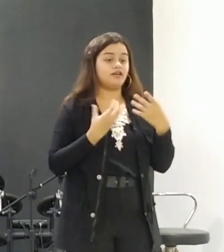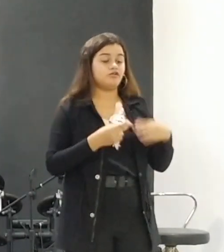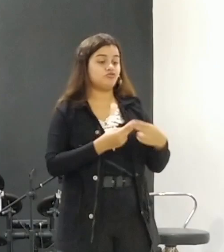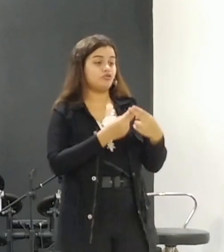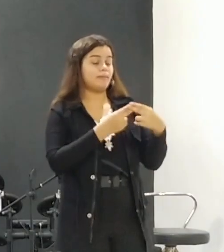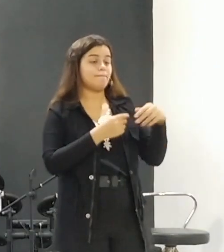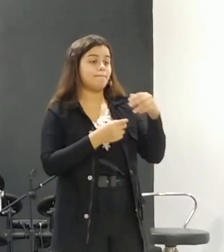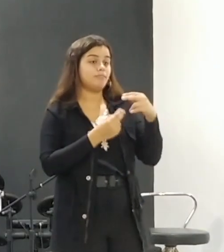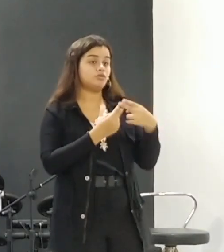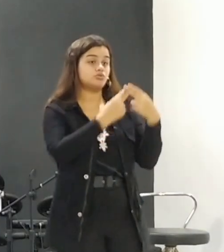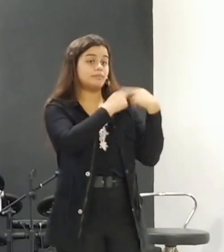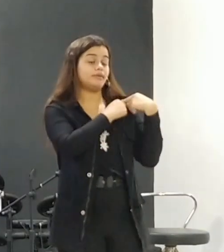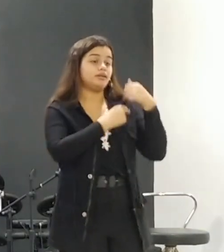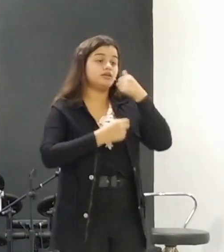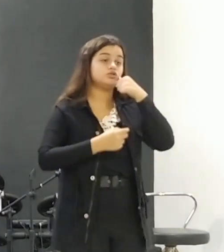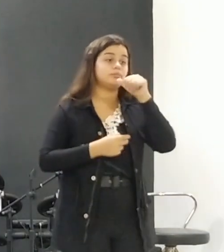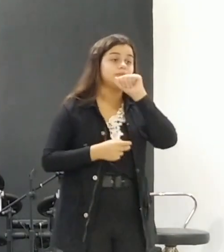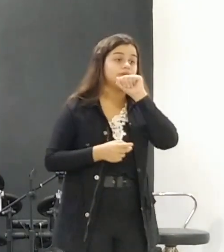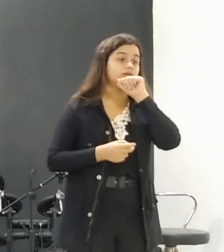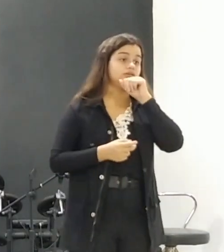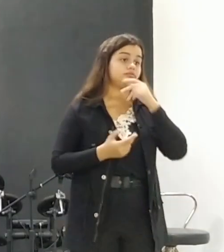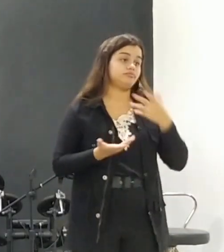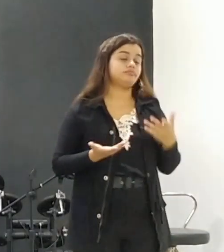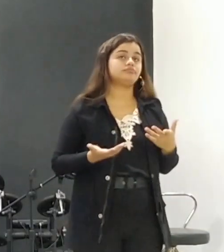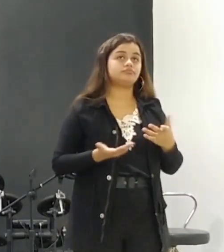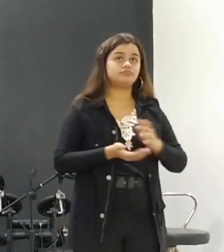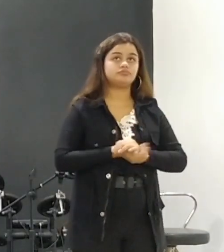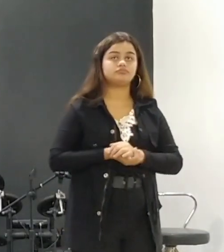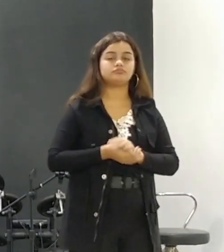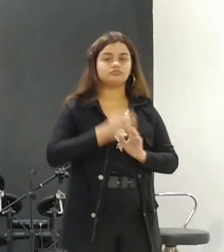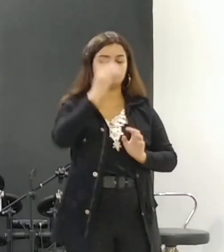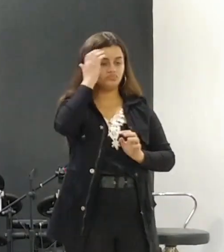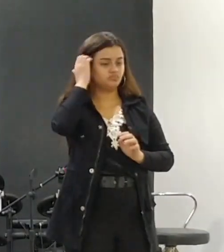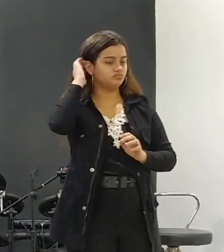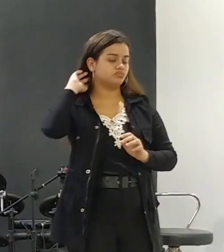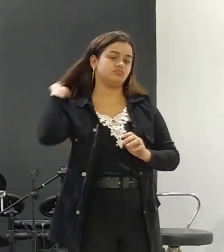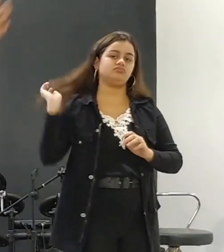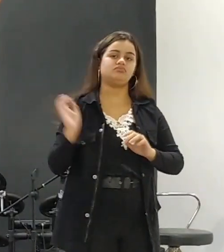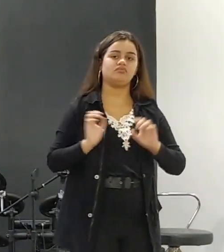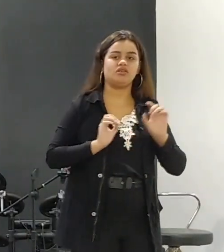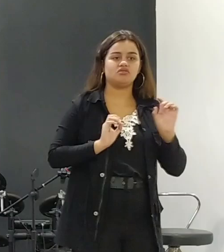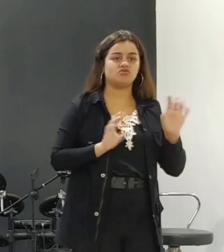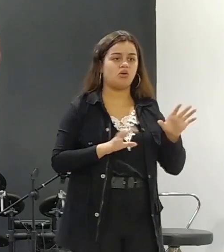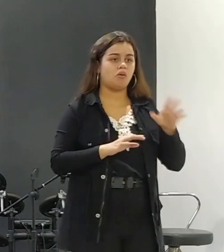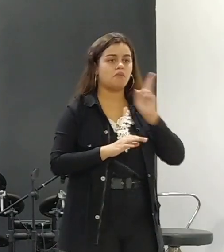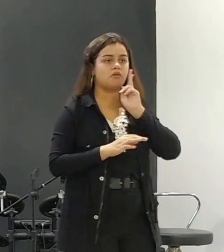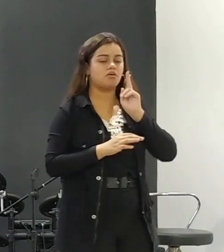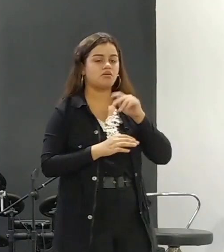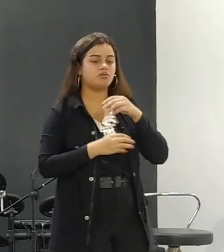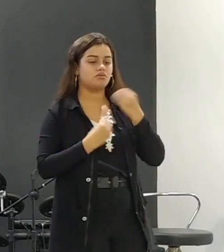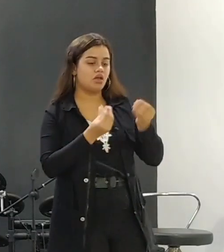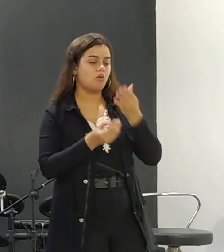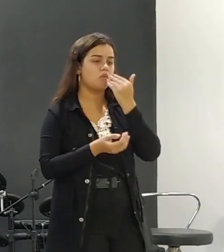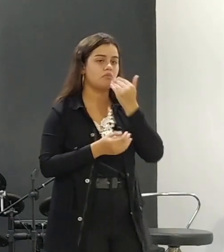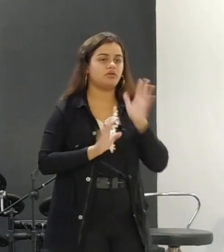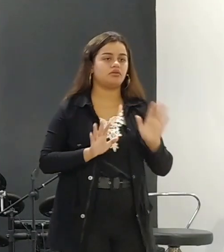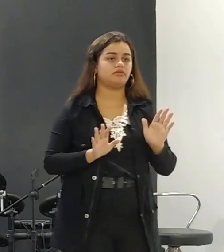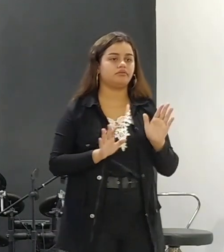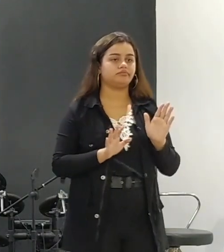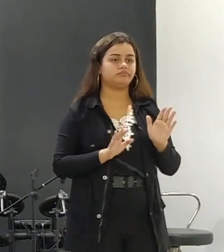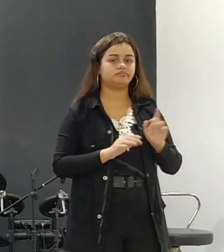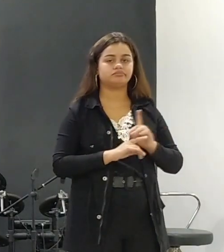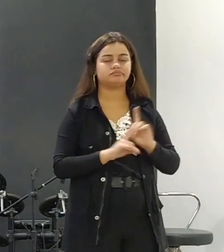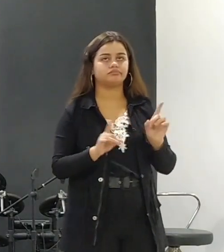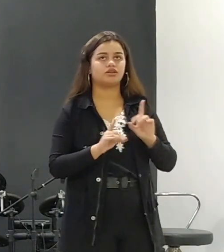dentro de casa. A mãe vem falar com ele e fala: não, cuida você, eu estou aí só para poder trazer um pão para dentro de casa. Porque